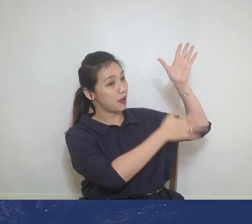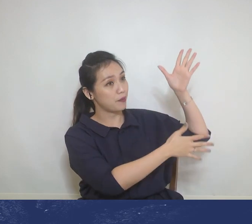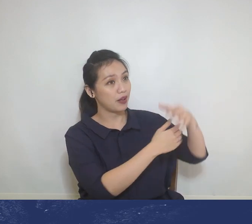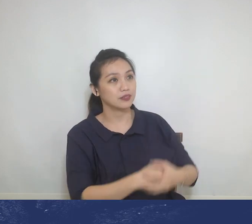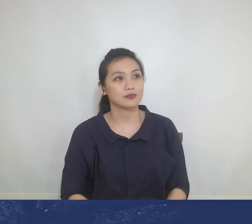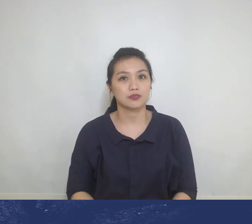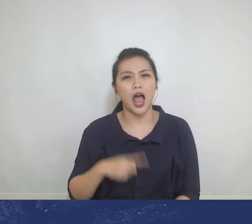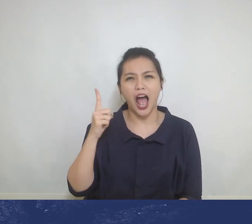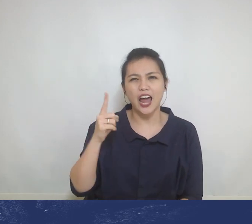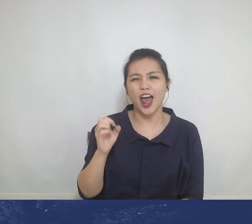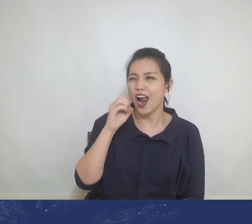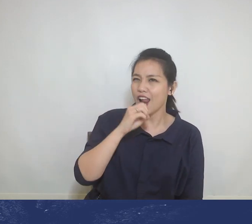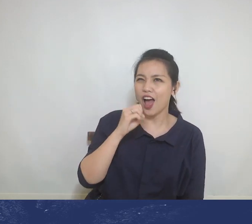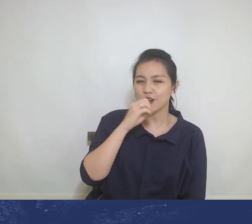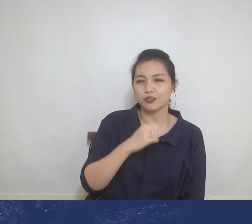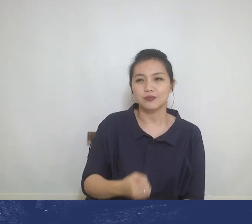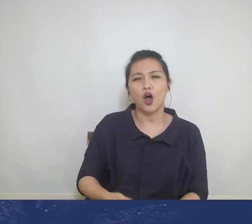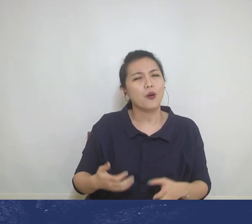ada lagu yang biasa kita nyanyikan itu loh, apa?